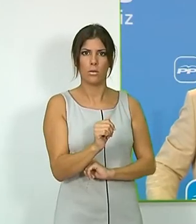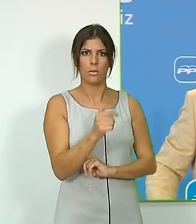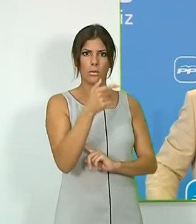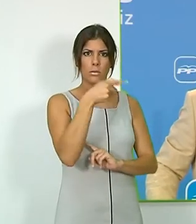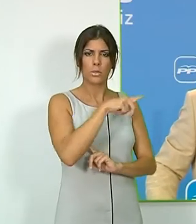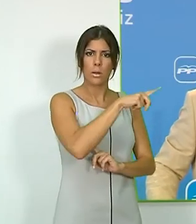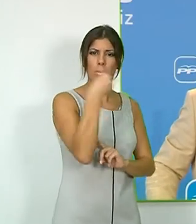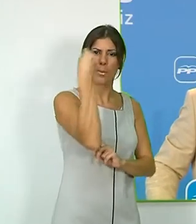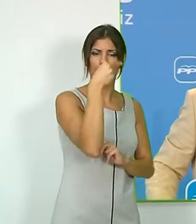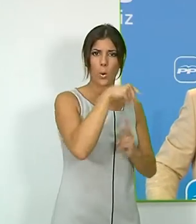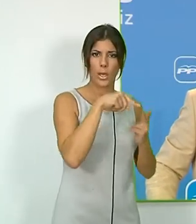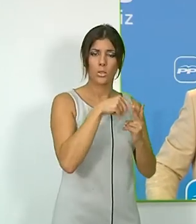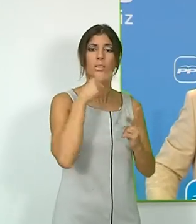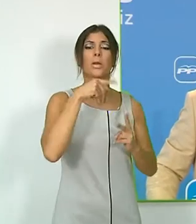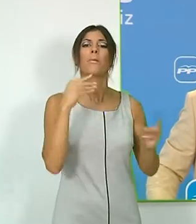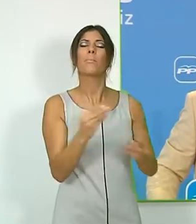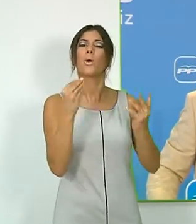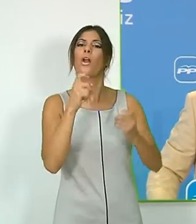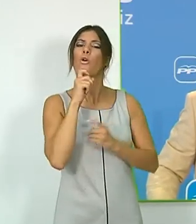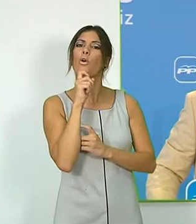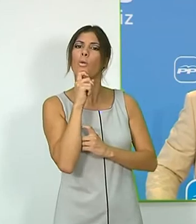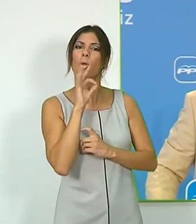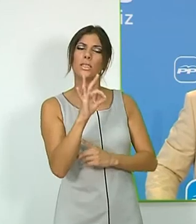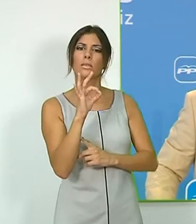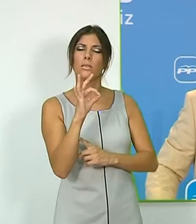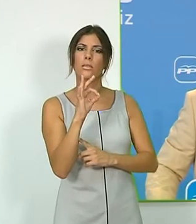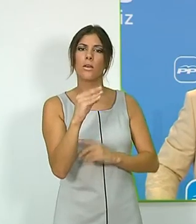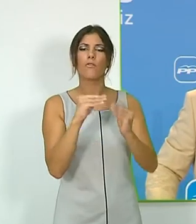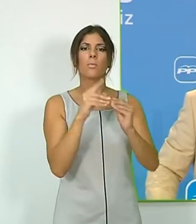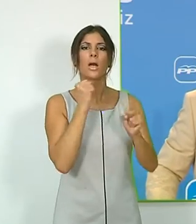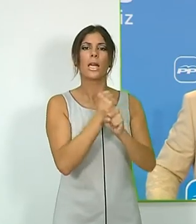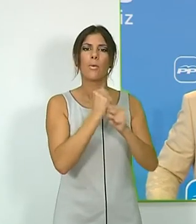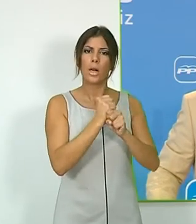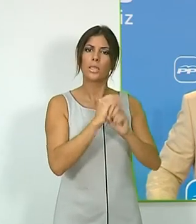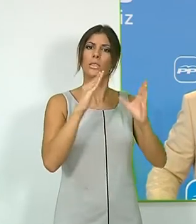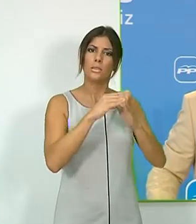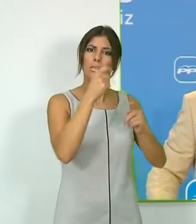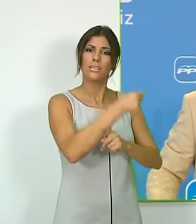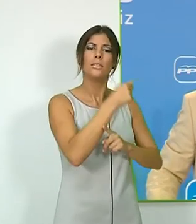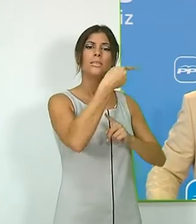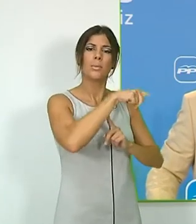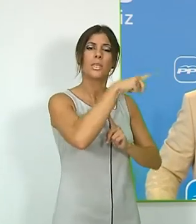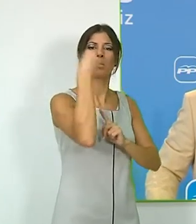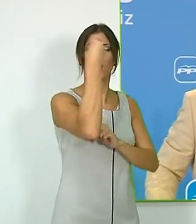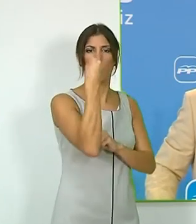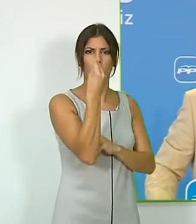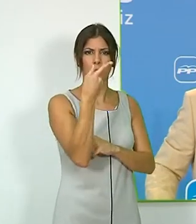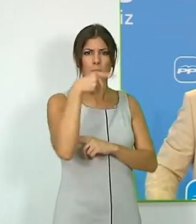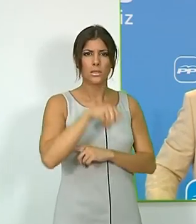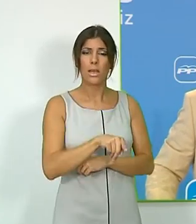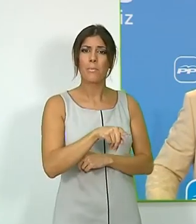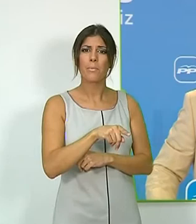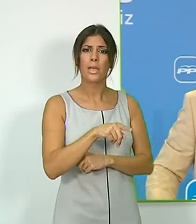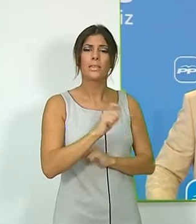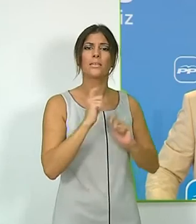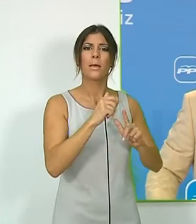de Marruecos, mejorar las expectativas laborales del sector pesquero marroquí y